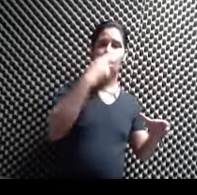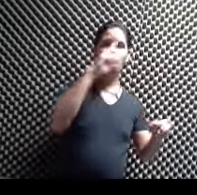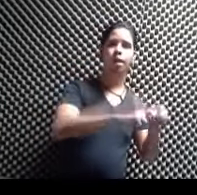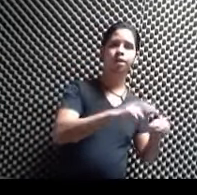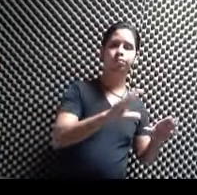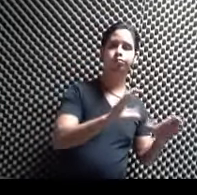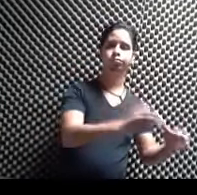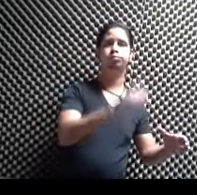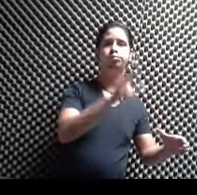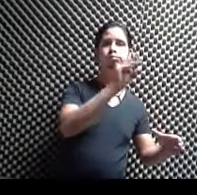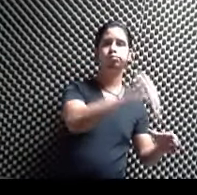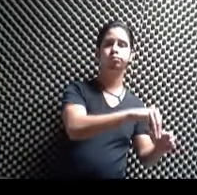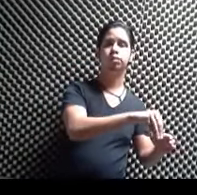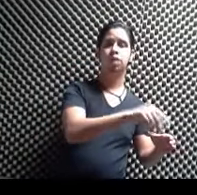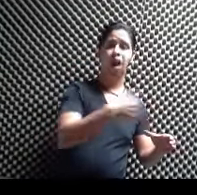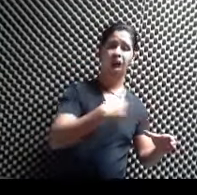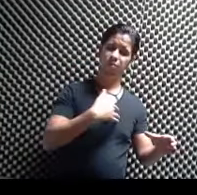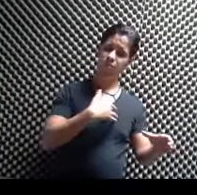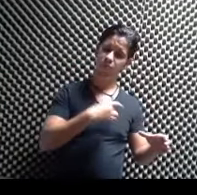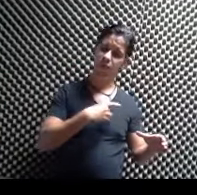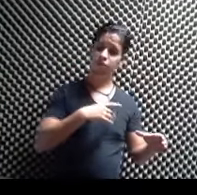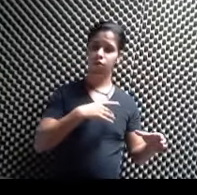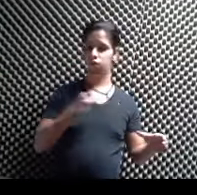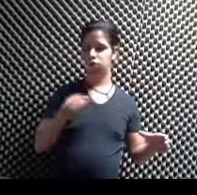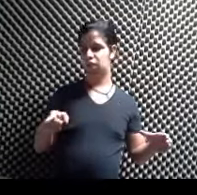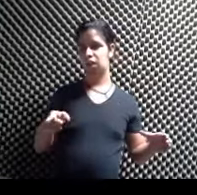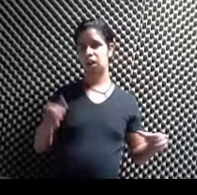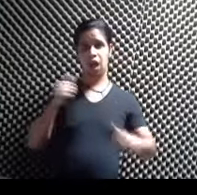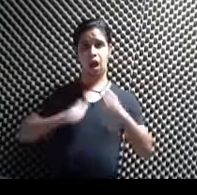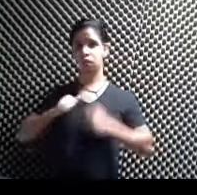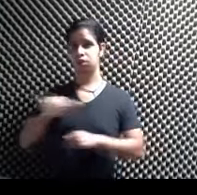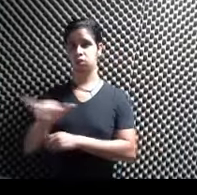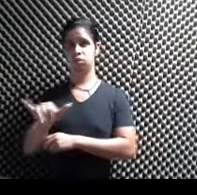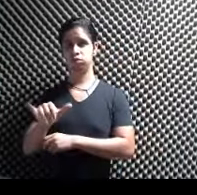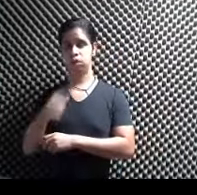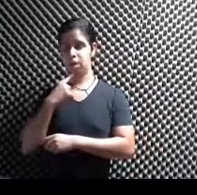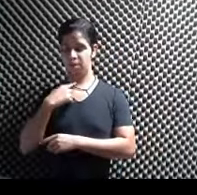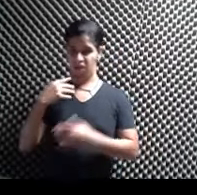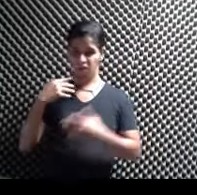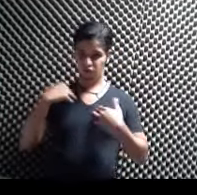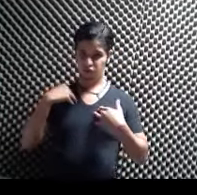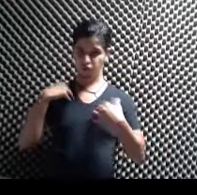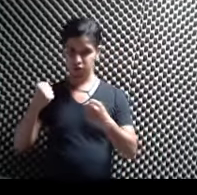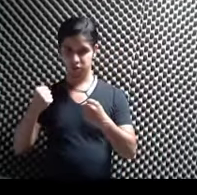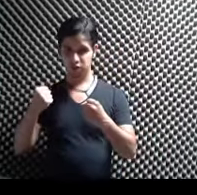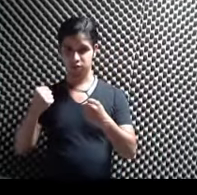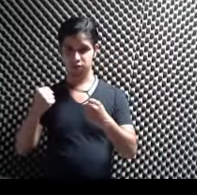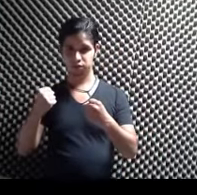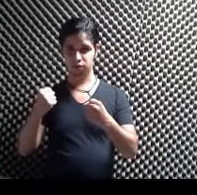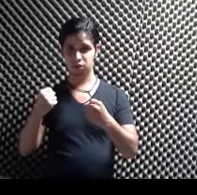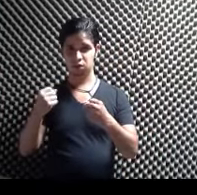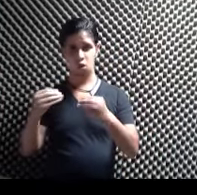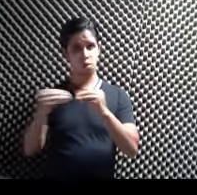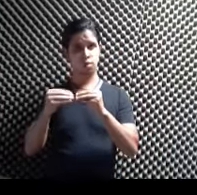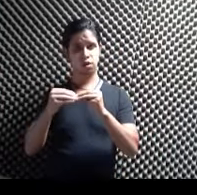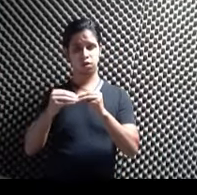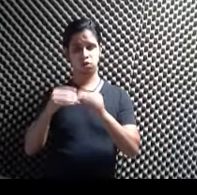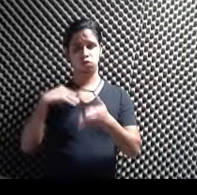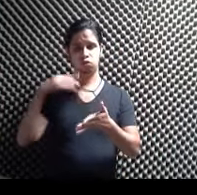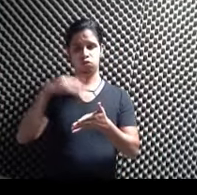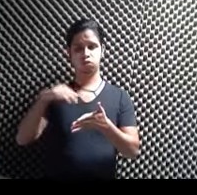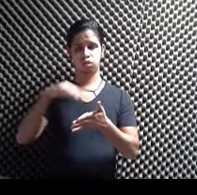hacer cosas dramáticas. Me gusta mucho el teatro dramático y el teatro musical. Fuerte mío, que es en realidad lo que más me gusta, que es lo que estudié. Eso es lo más que te gusta. Eso es lo más que me